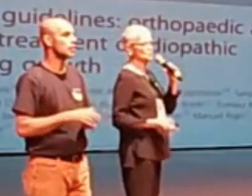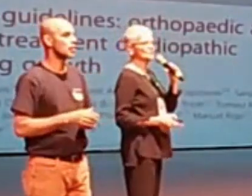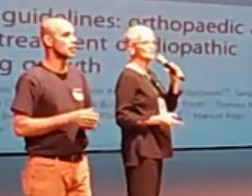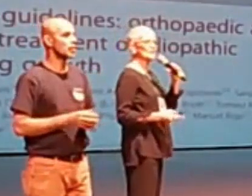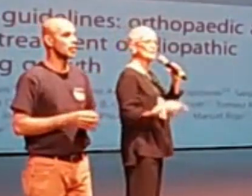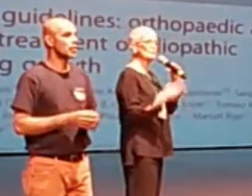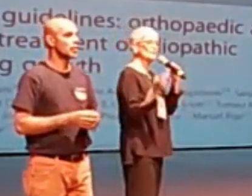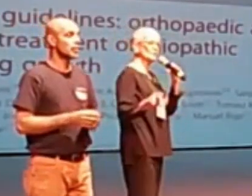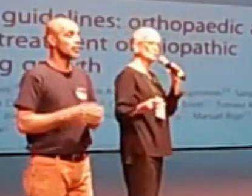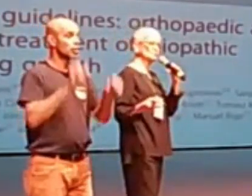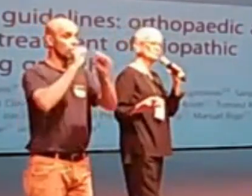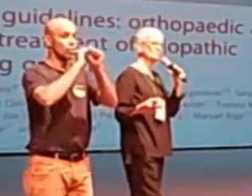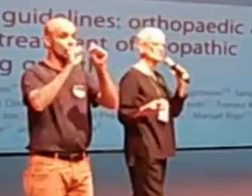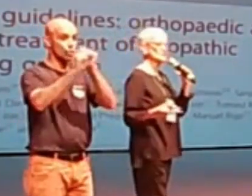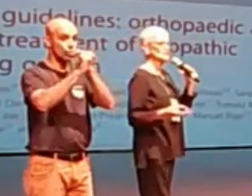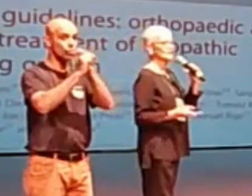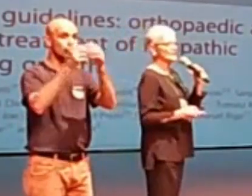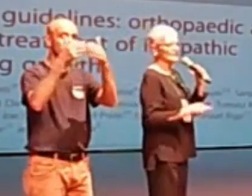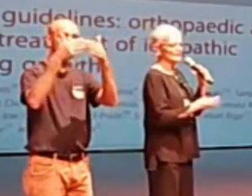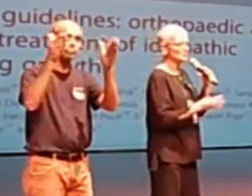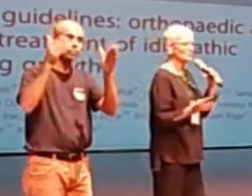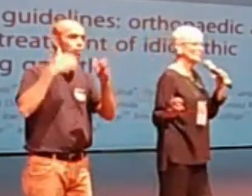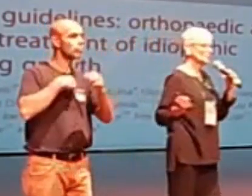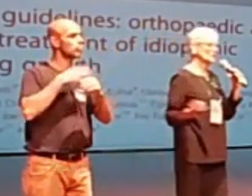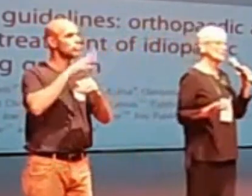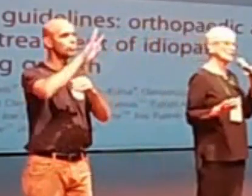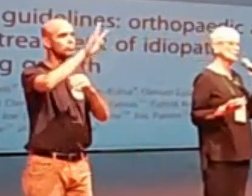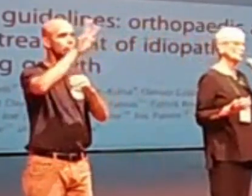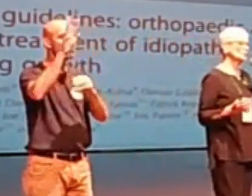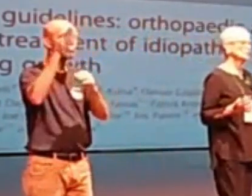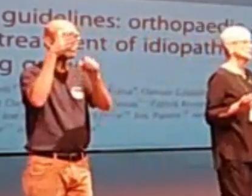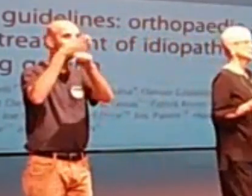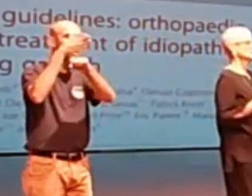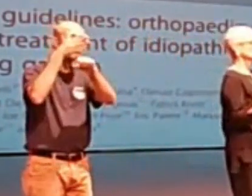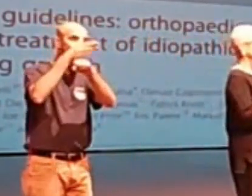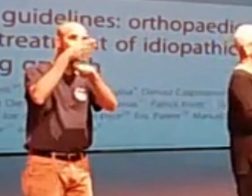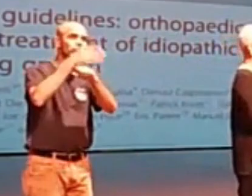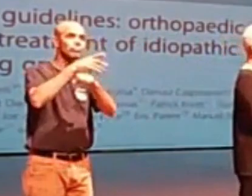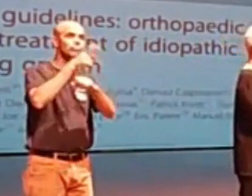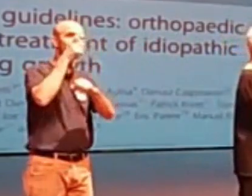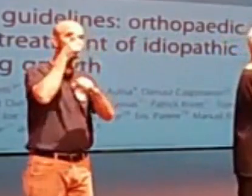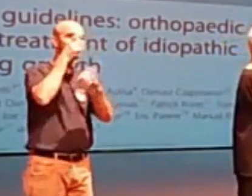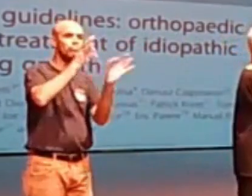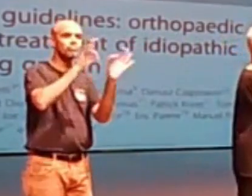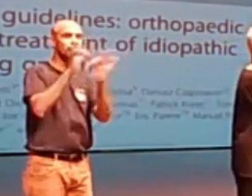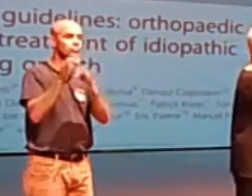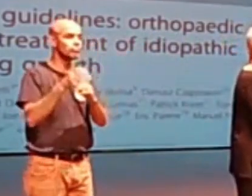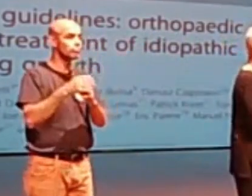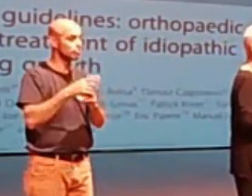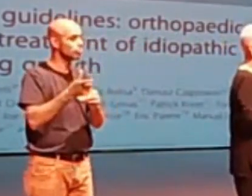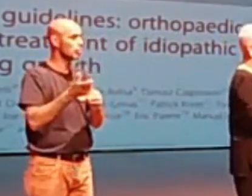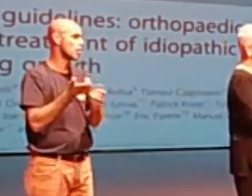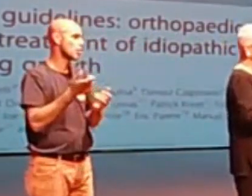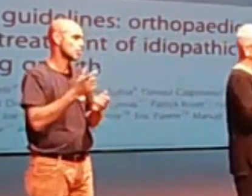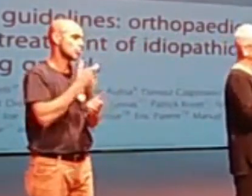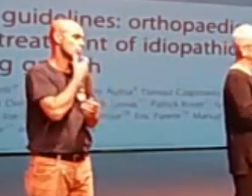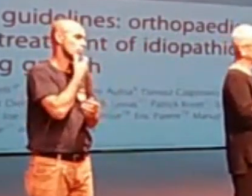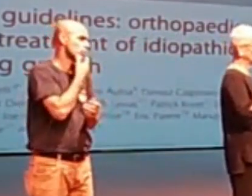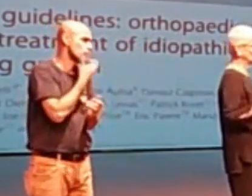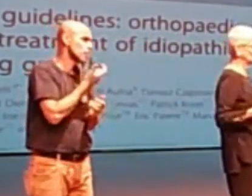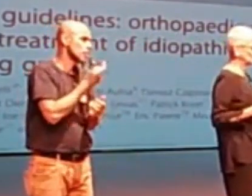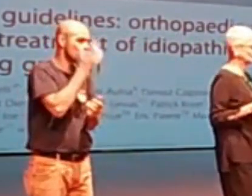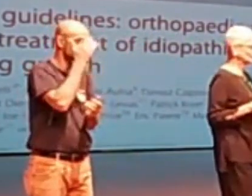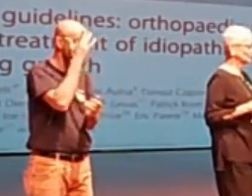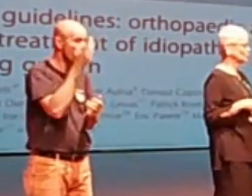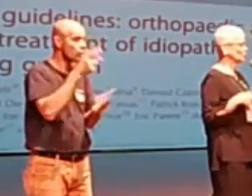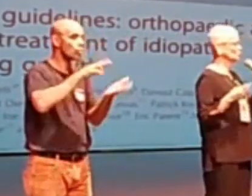da SOSORT. Ele é aberto, de fácil acesso. Se não tem inglês, hoje o tradutor está bem melhor, à medida